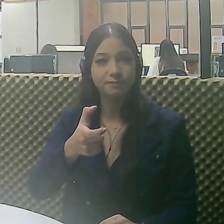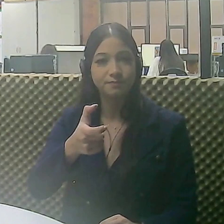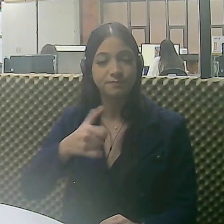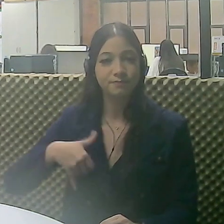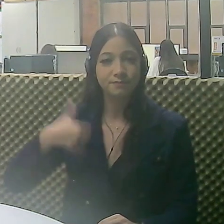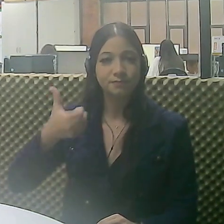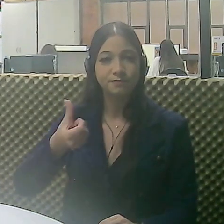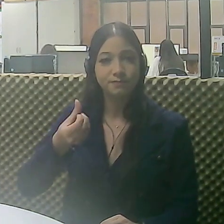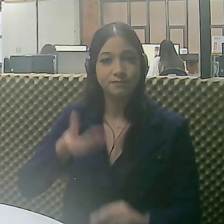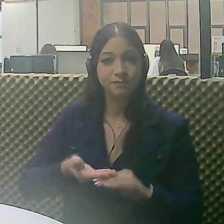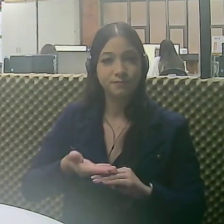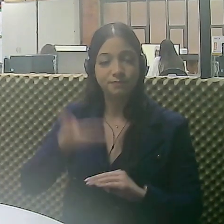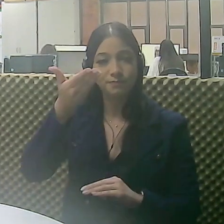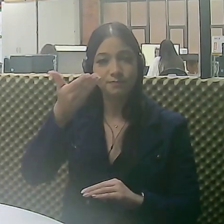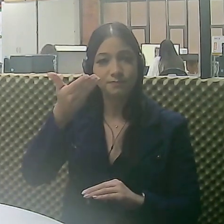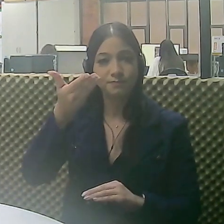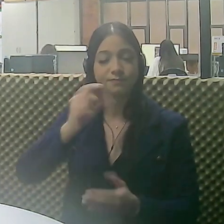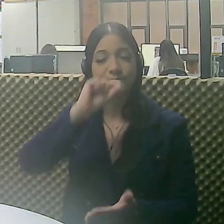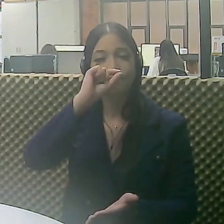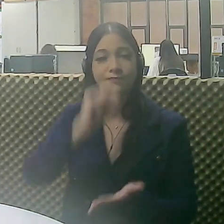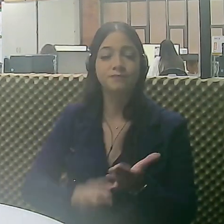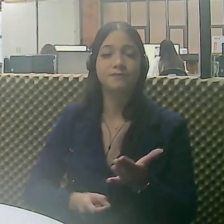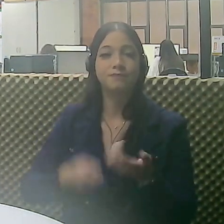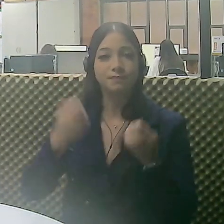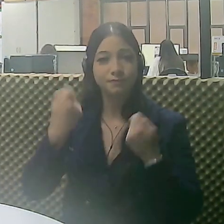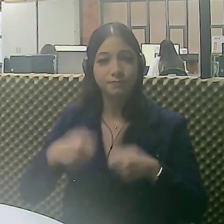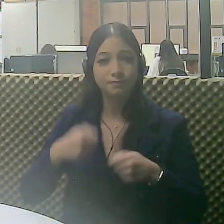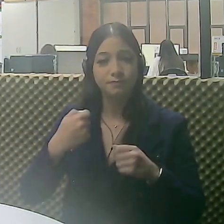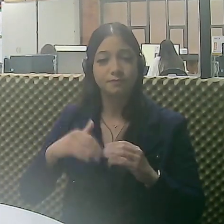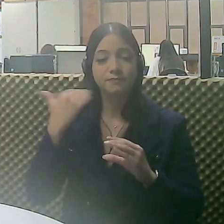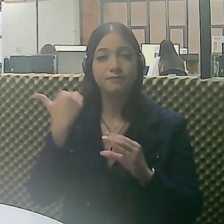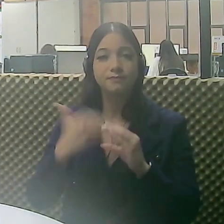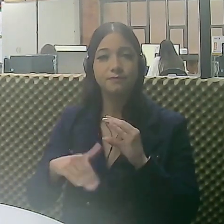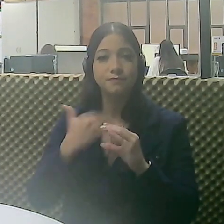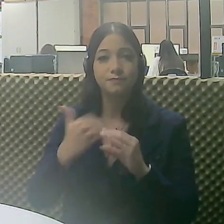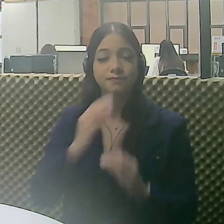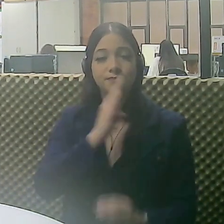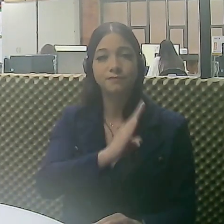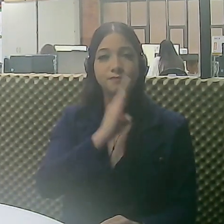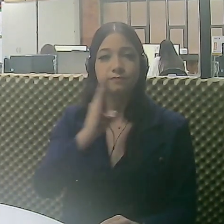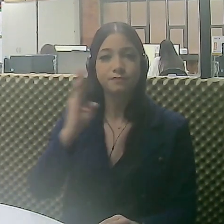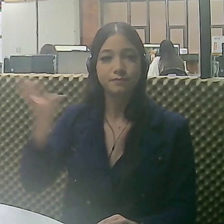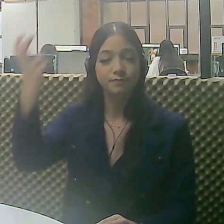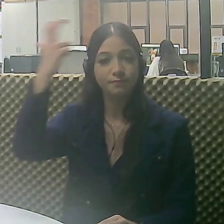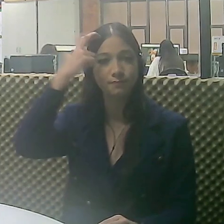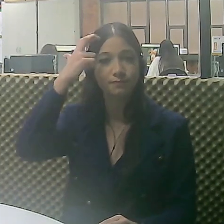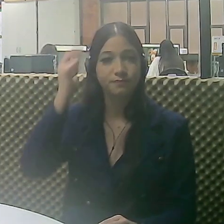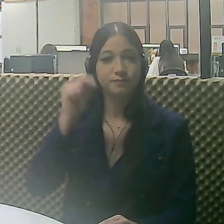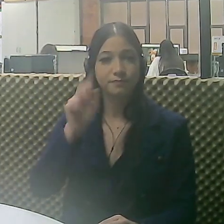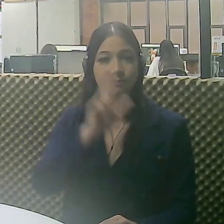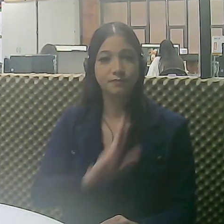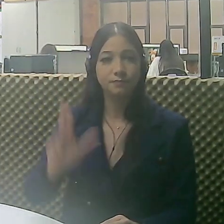de 16 anos. Para se inscrever, basta enviar um e-mail para